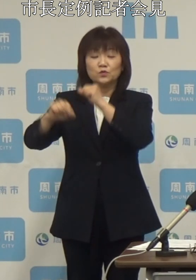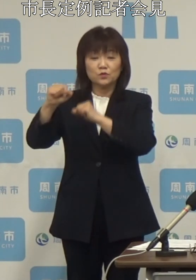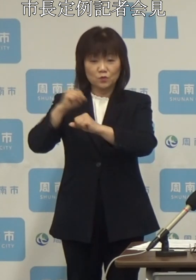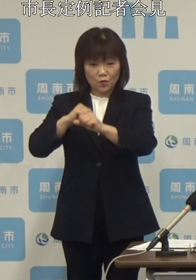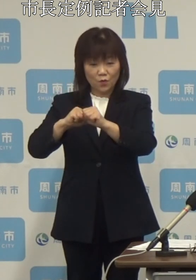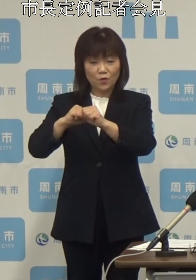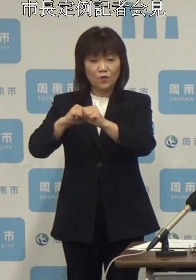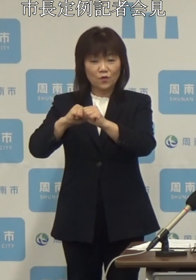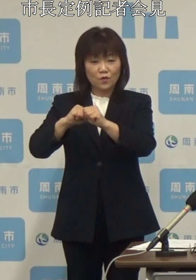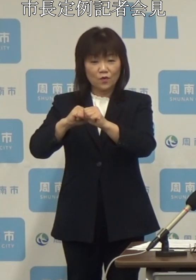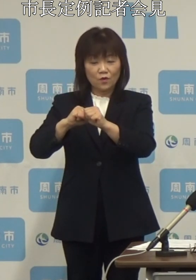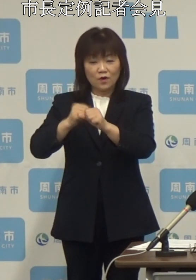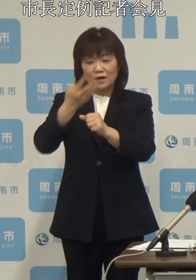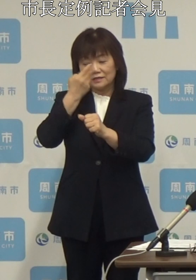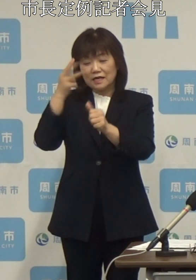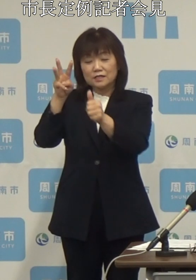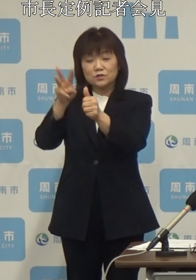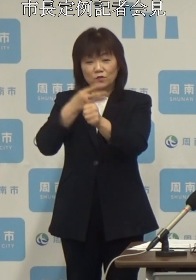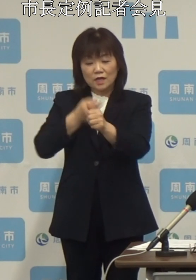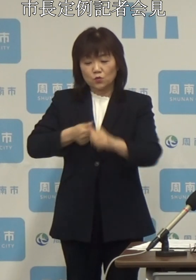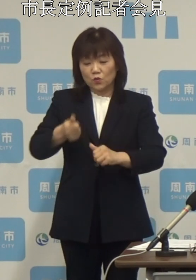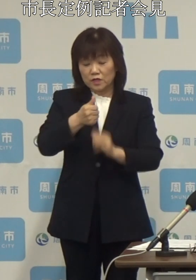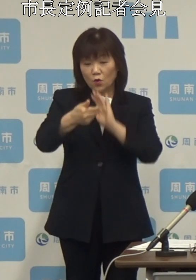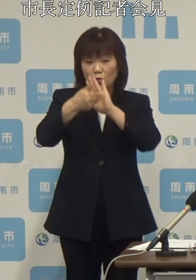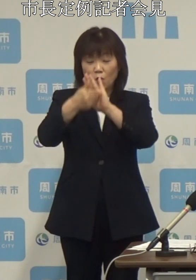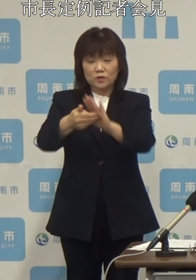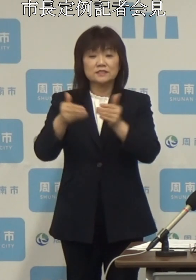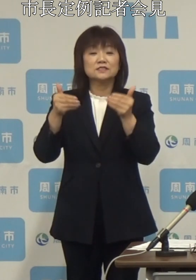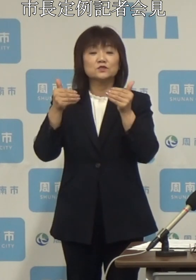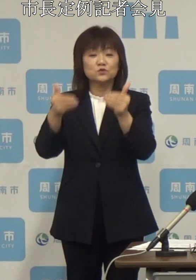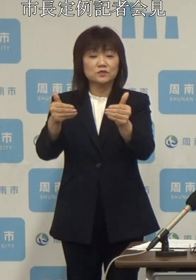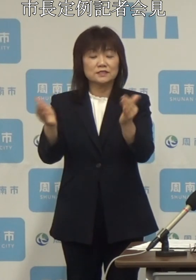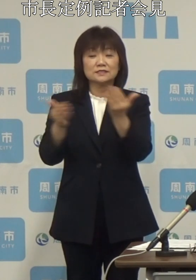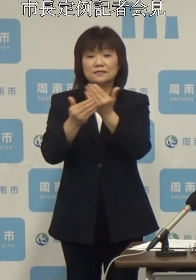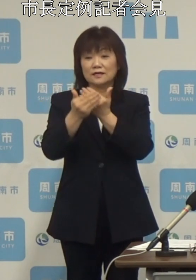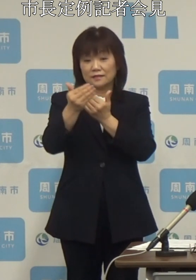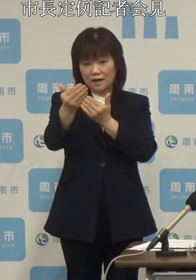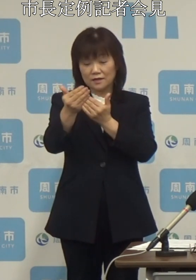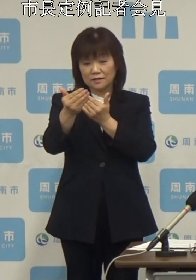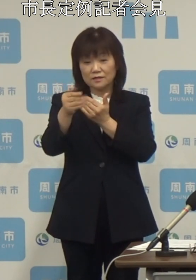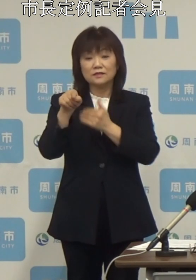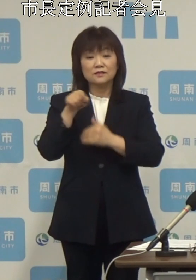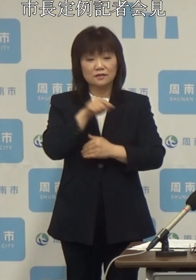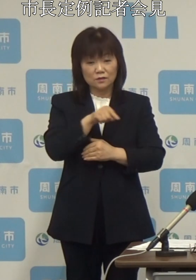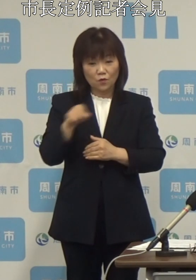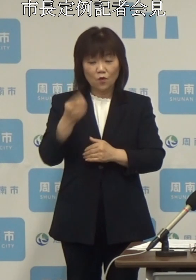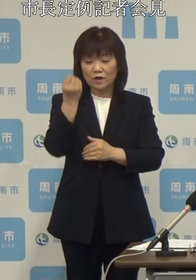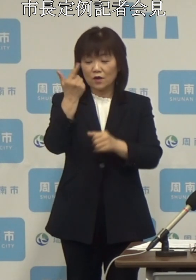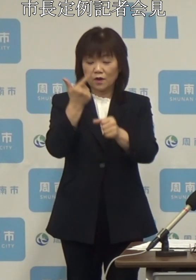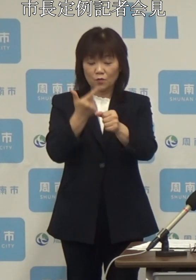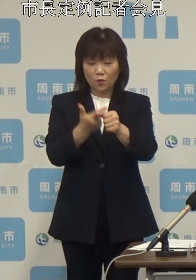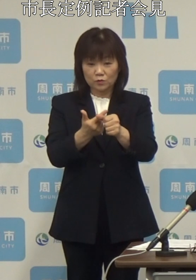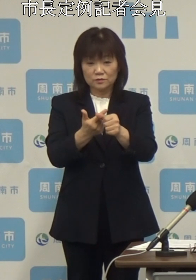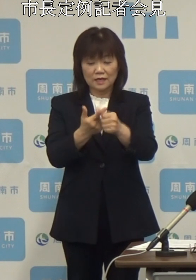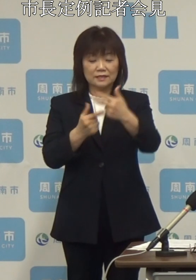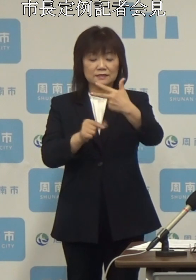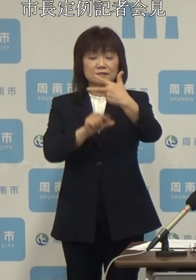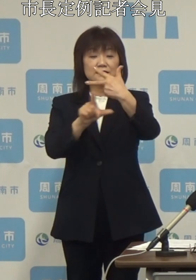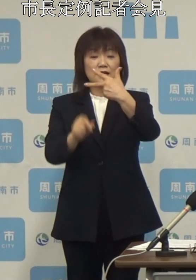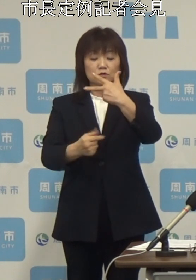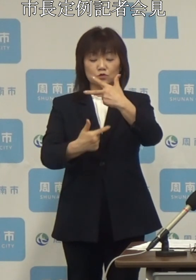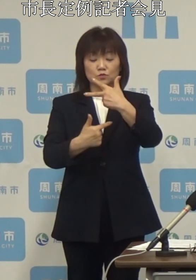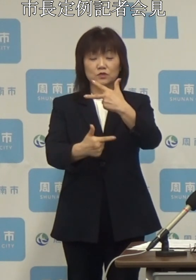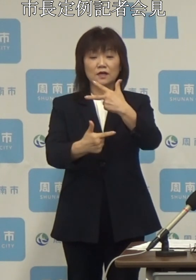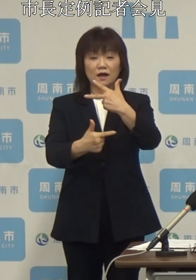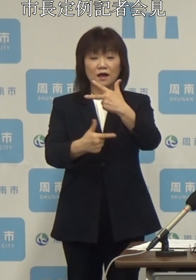動青少年非行防止推進周南大会を令和6年7月6